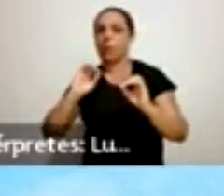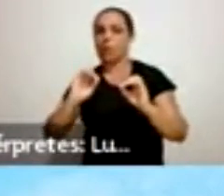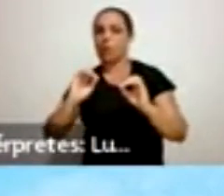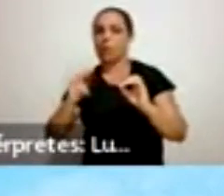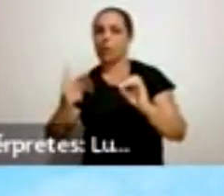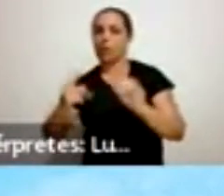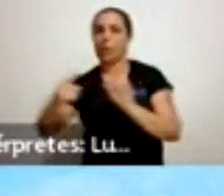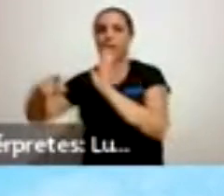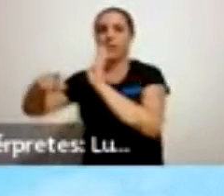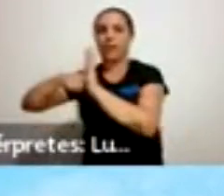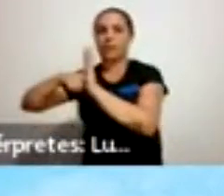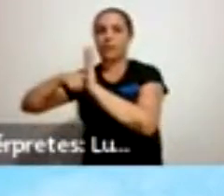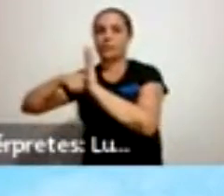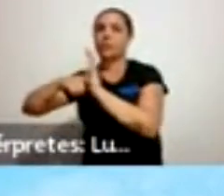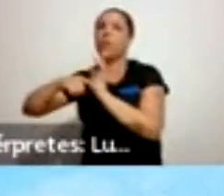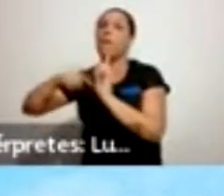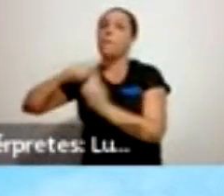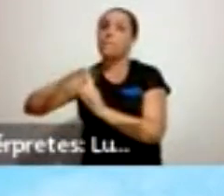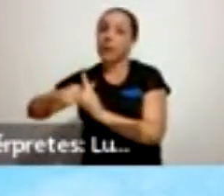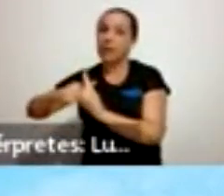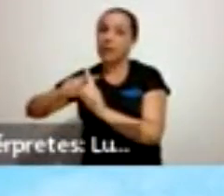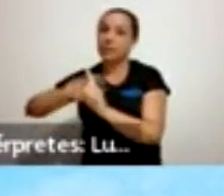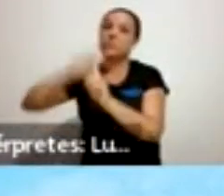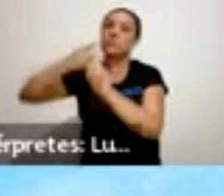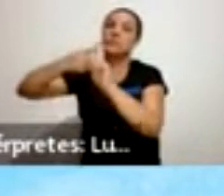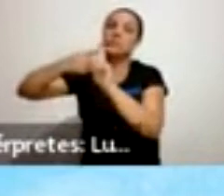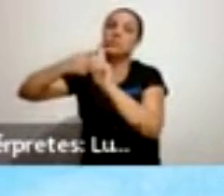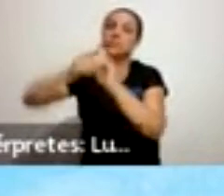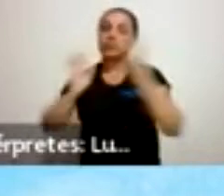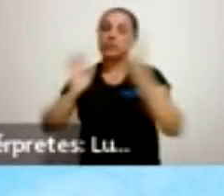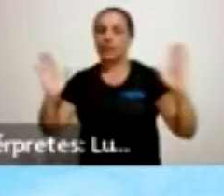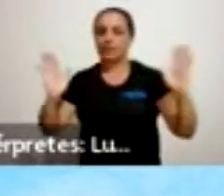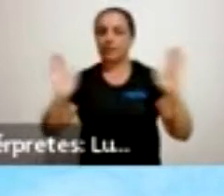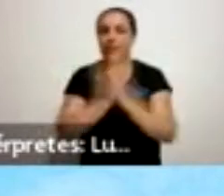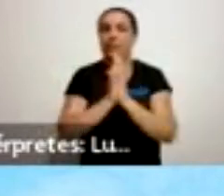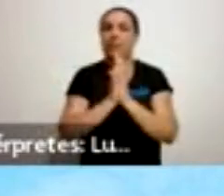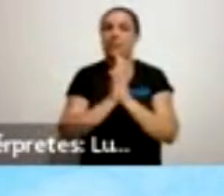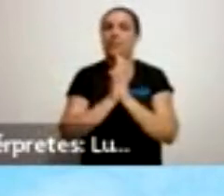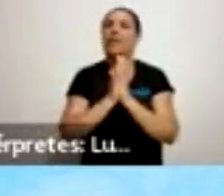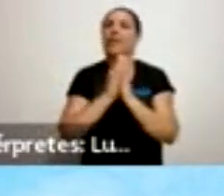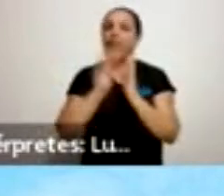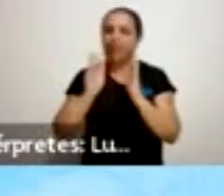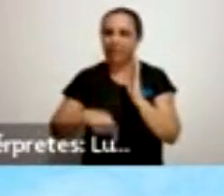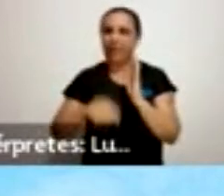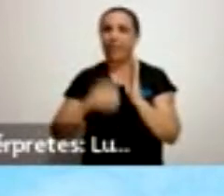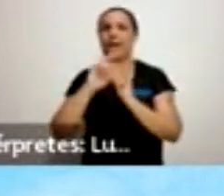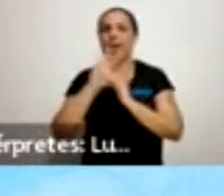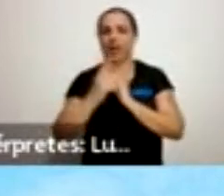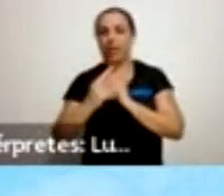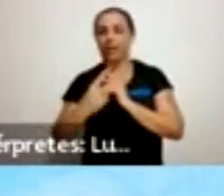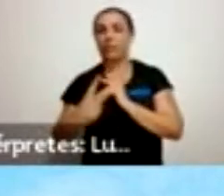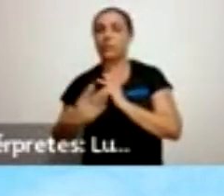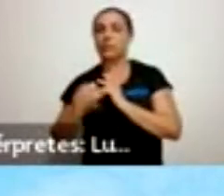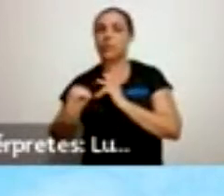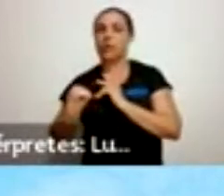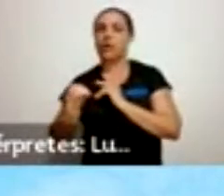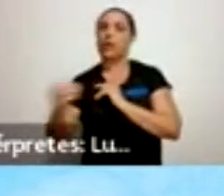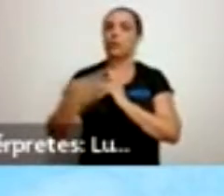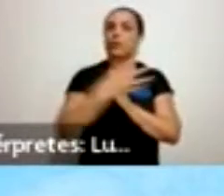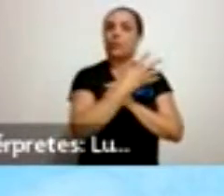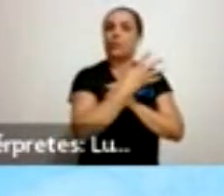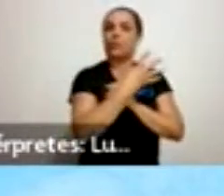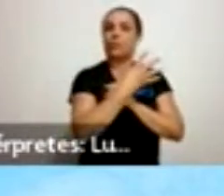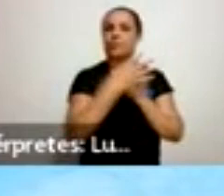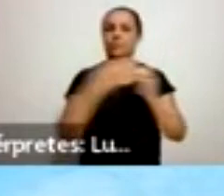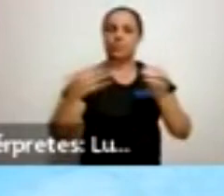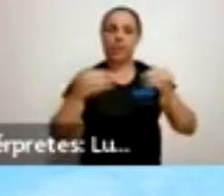carga negativa. Então, quando eles se juntam, que os opostos se atraem, ele forma a água, porque a água, como a gente conhece, ela está em um formato